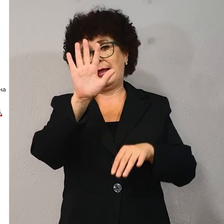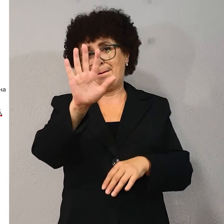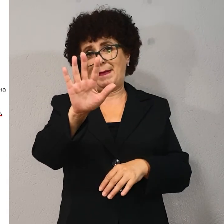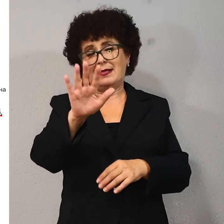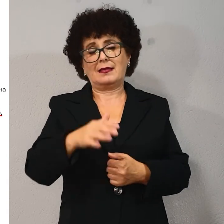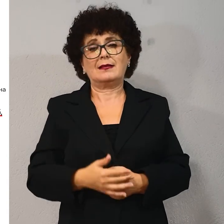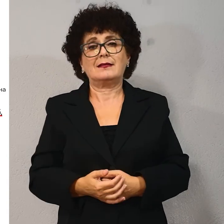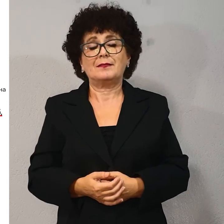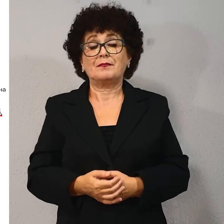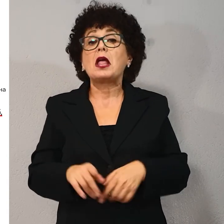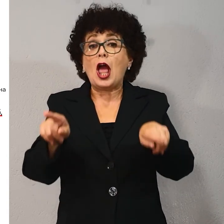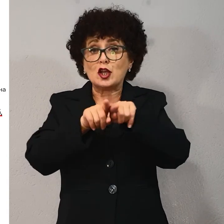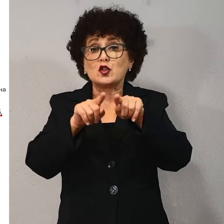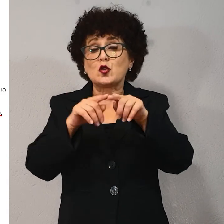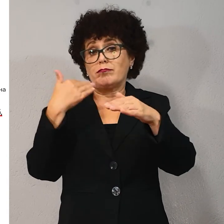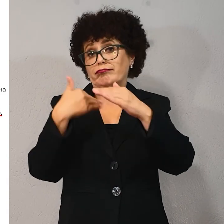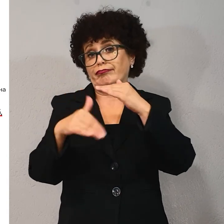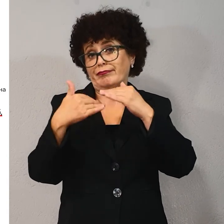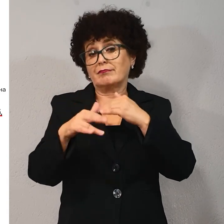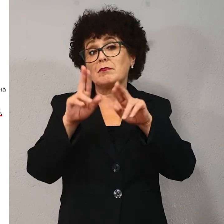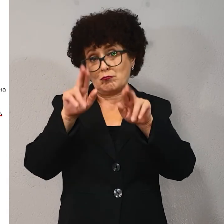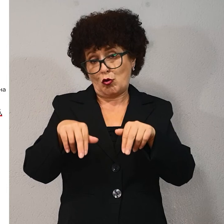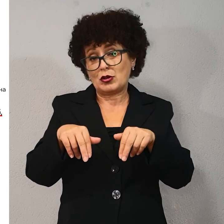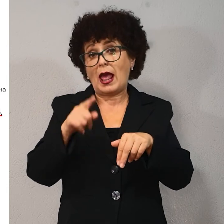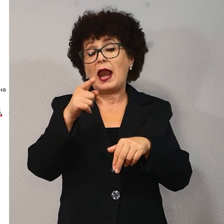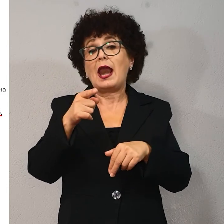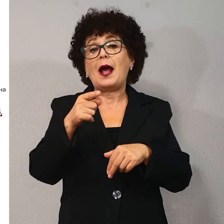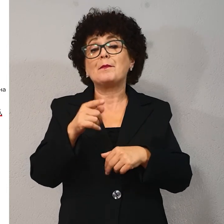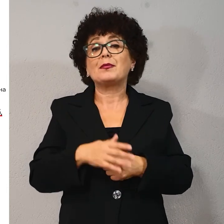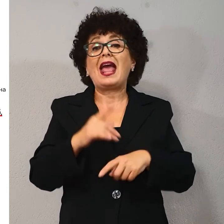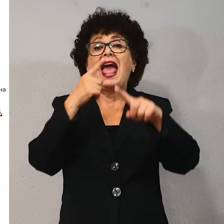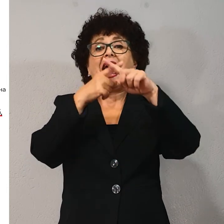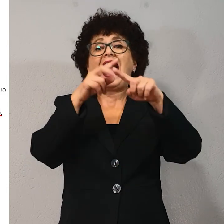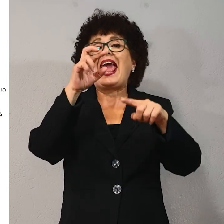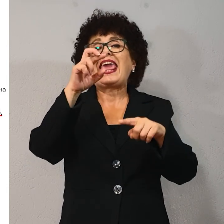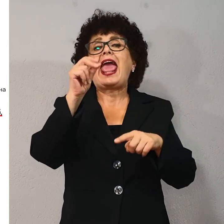02-3290-395 и електронски на